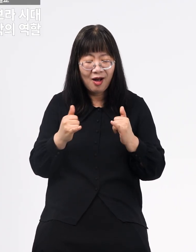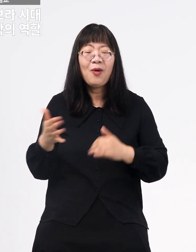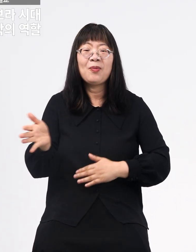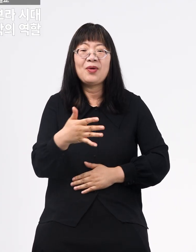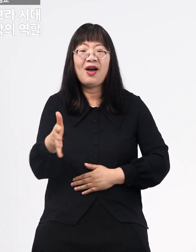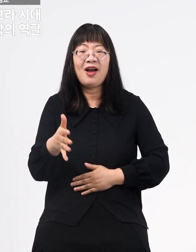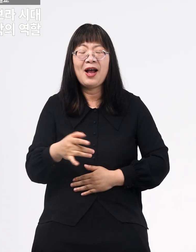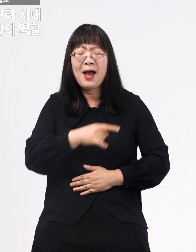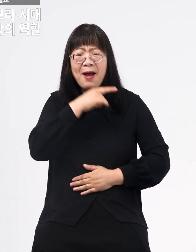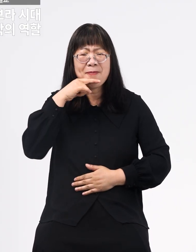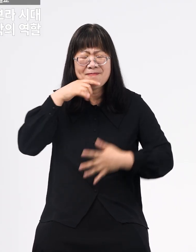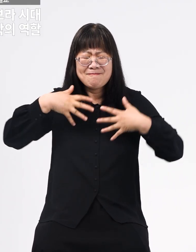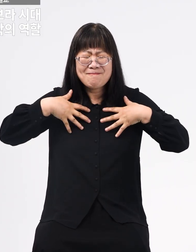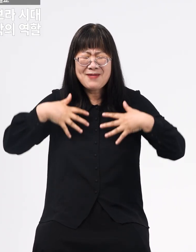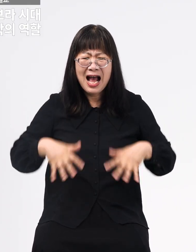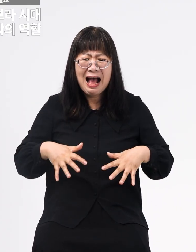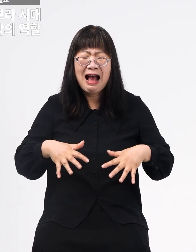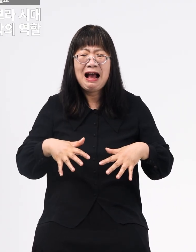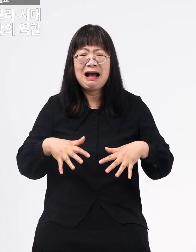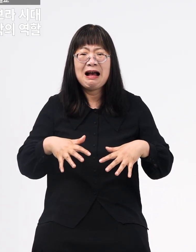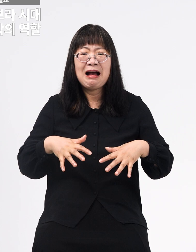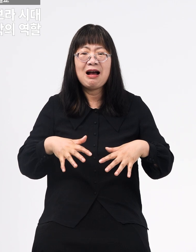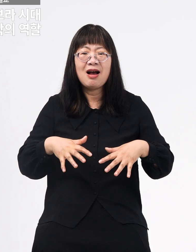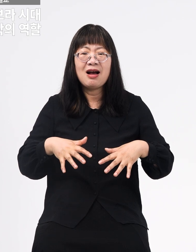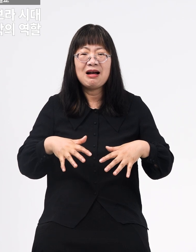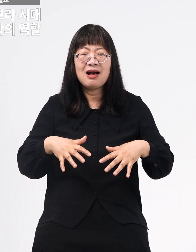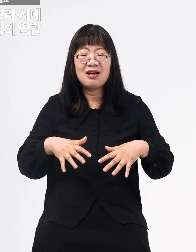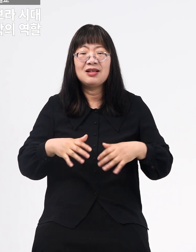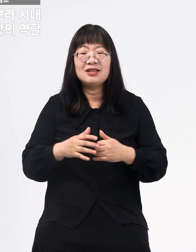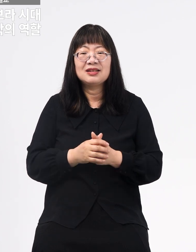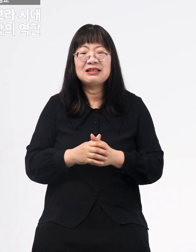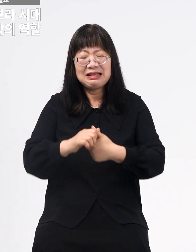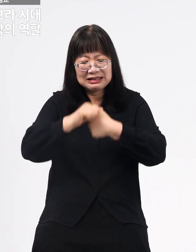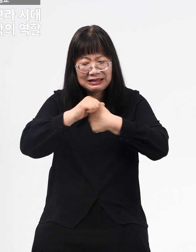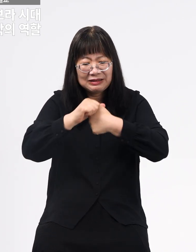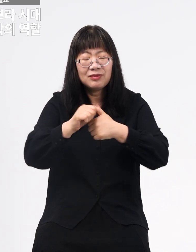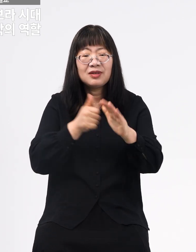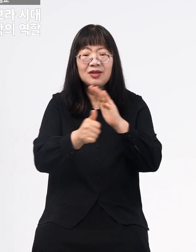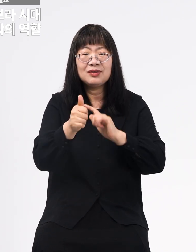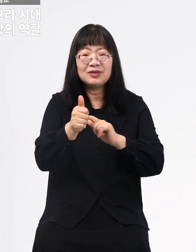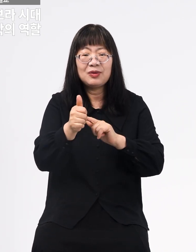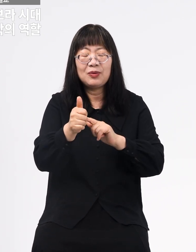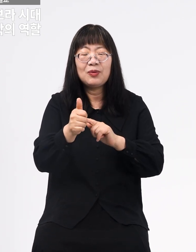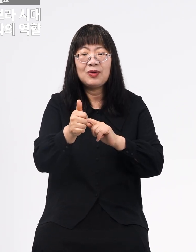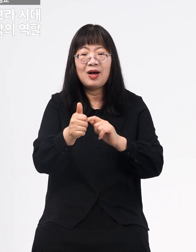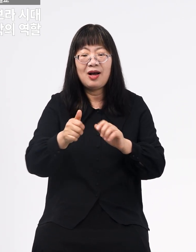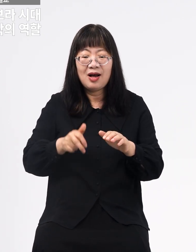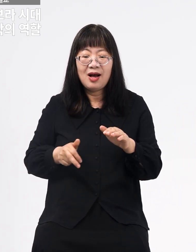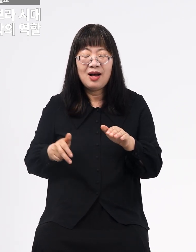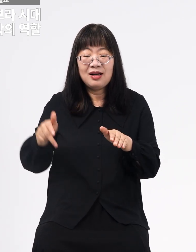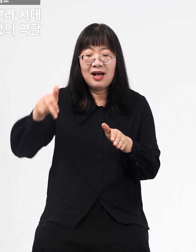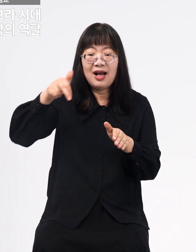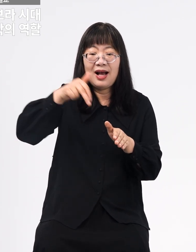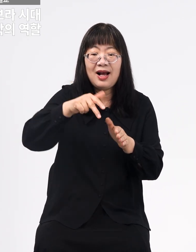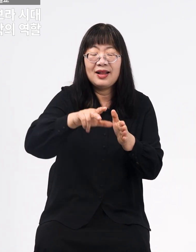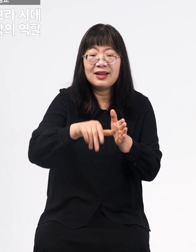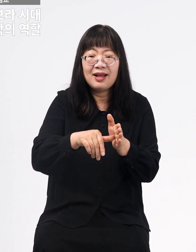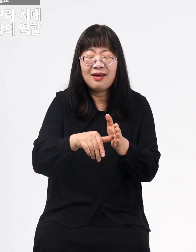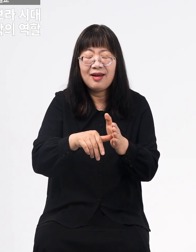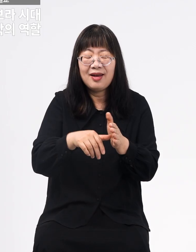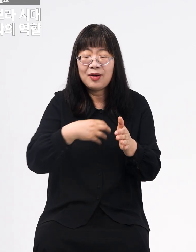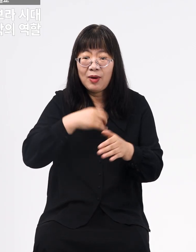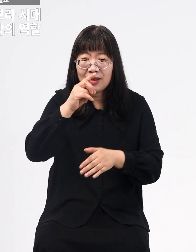무서운 피를 철철 흘리는 격투기 선수들도 올라가기 전에 겁 하나도 안 난다 그래요? 겁이 난다